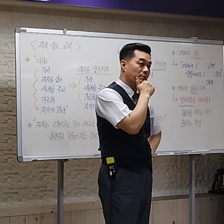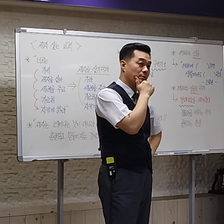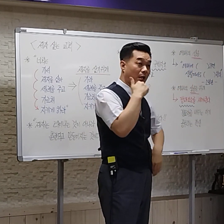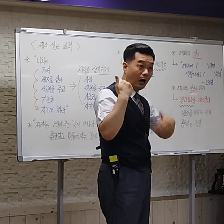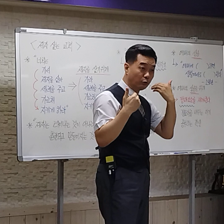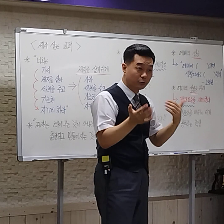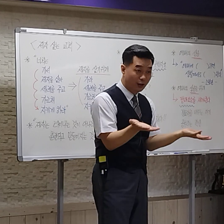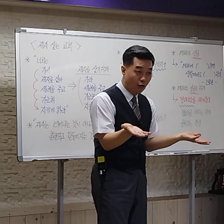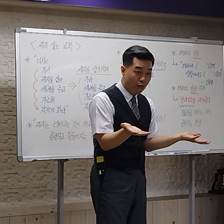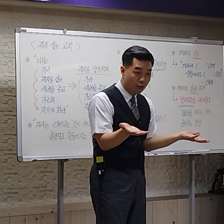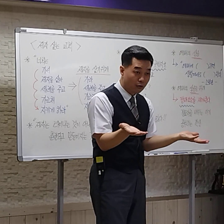아무도 없어요?